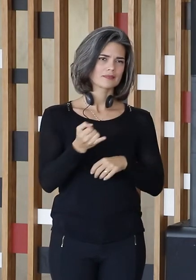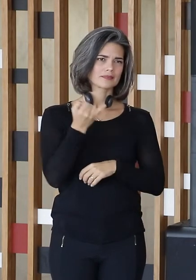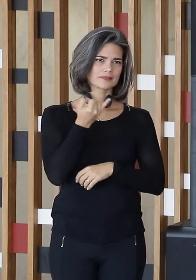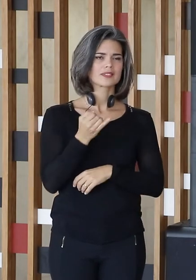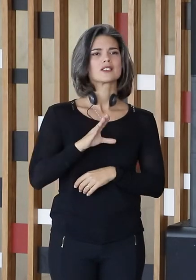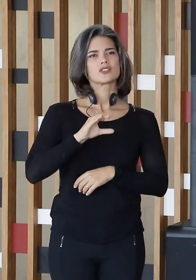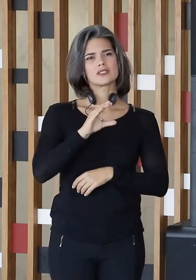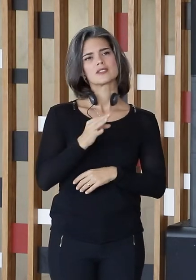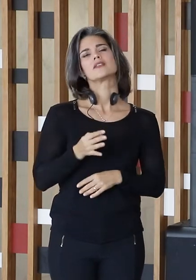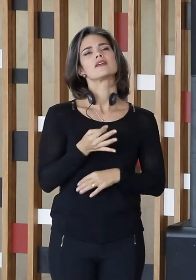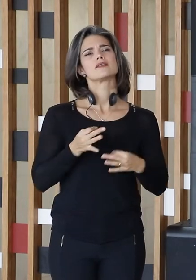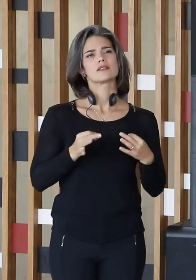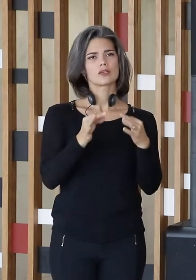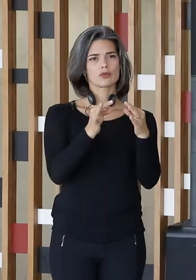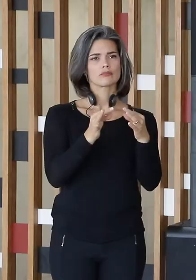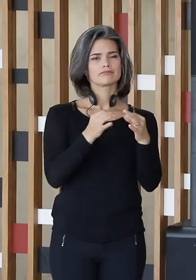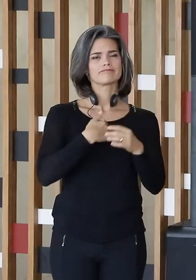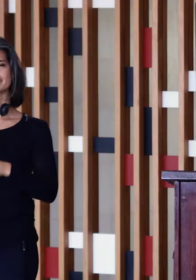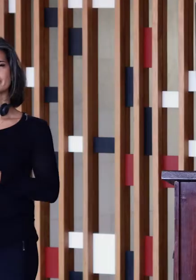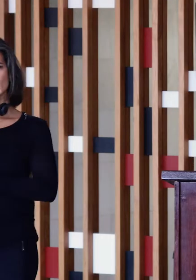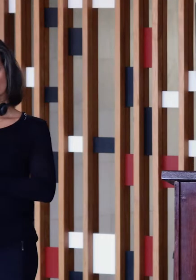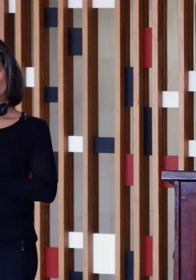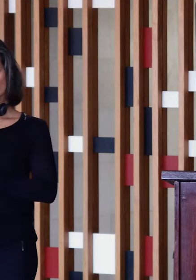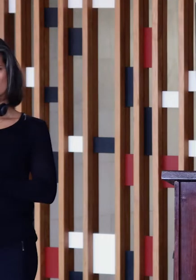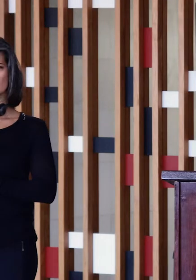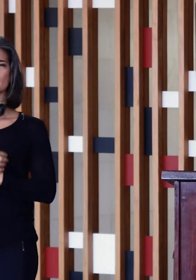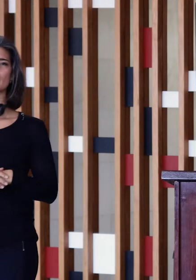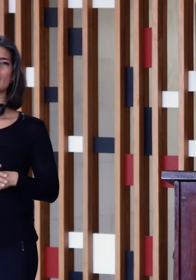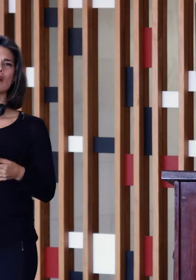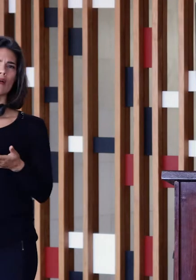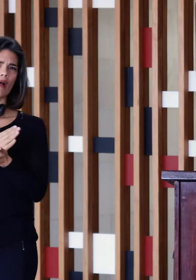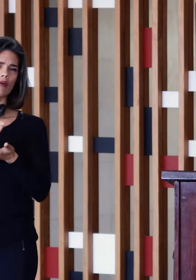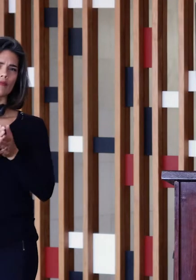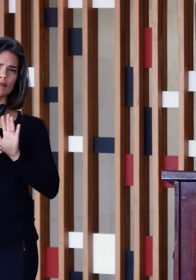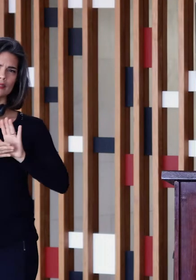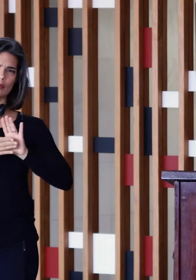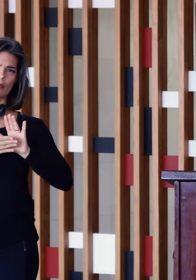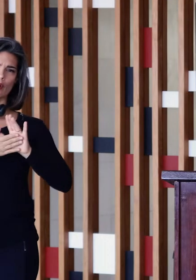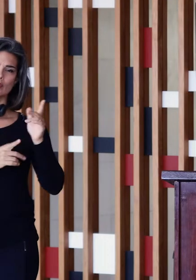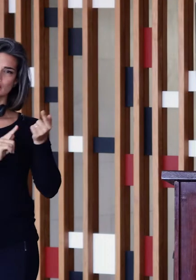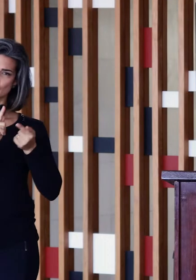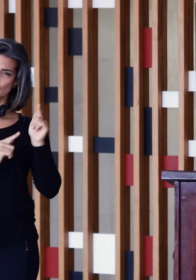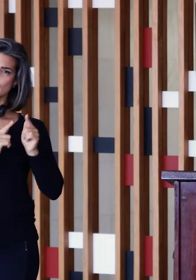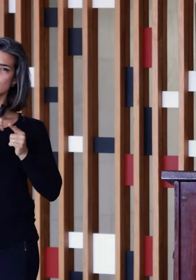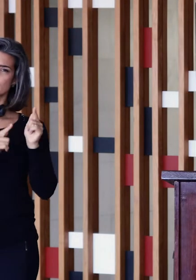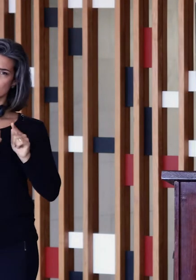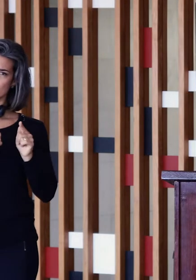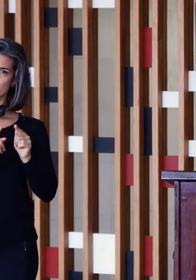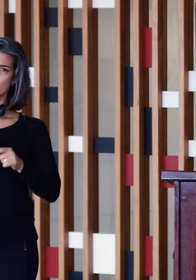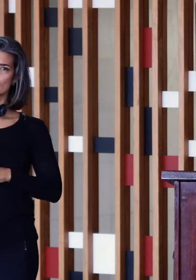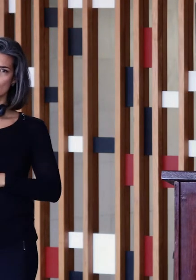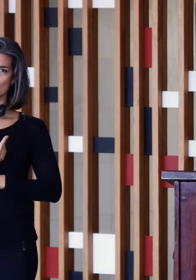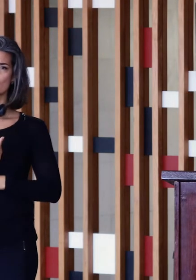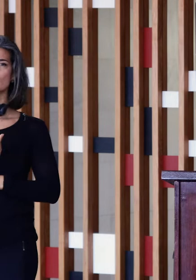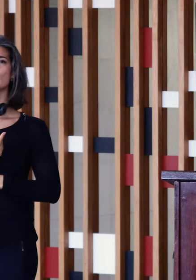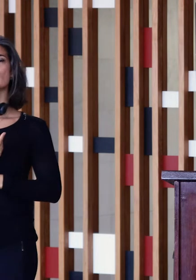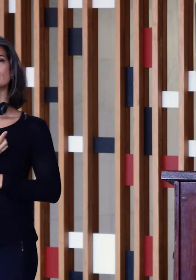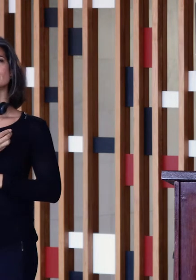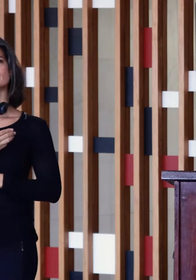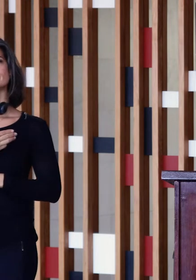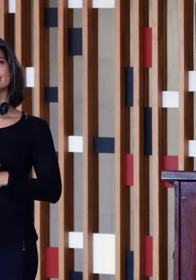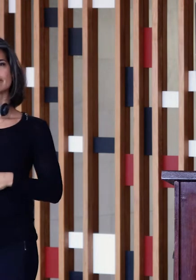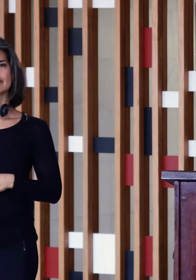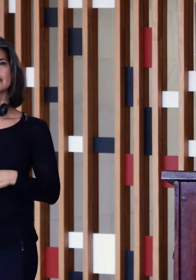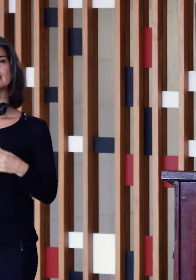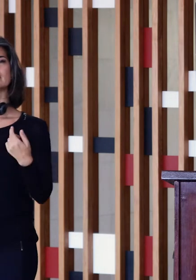ciência e tecnologia, e eu destacaria aqui a proposta chilena de que nós, o ministro Bento Albuquerque, seja